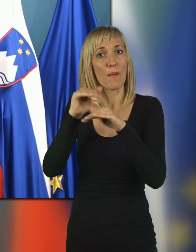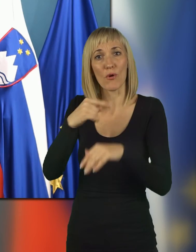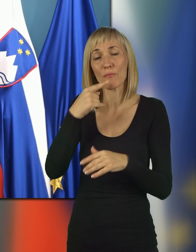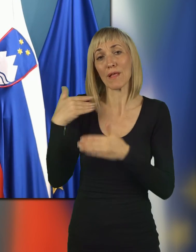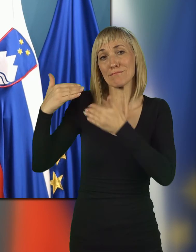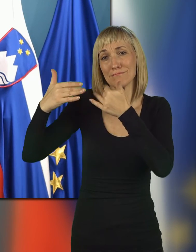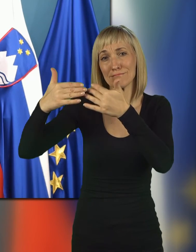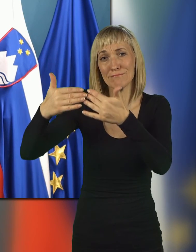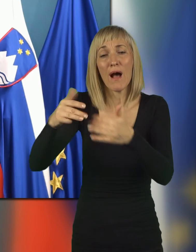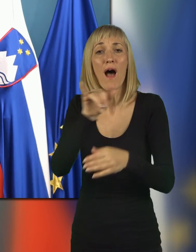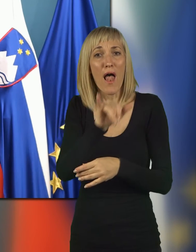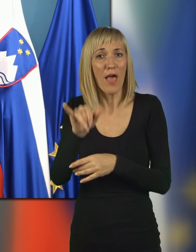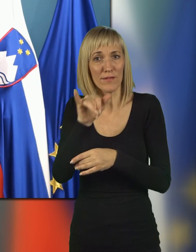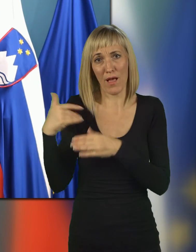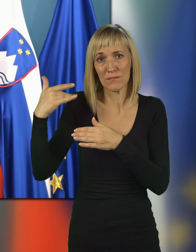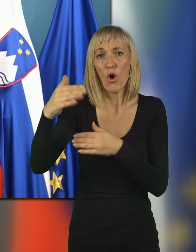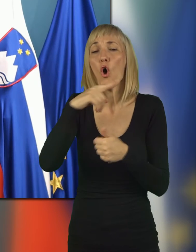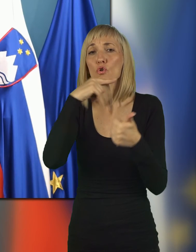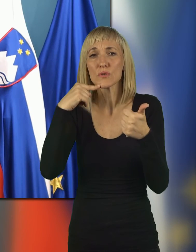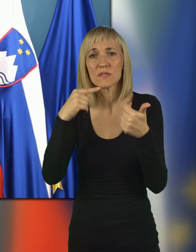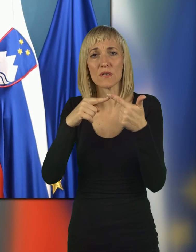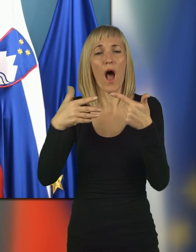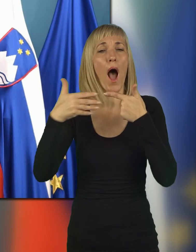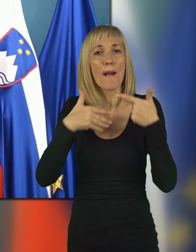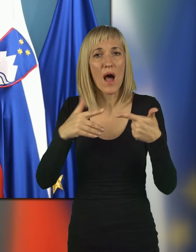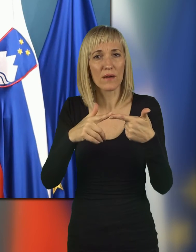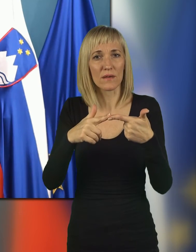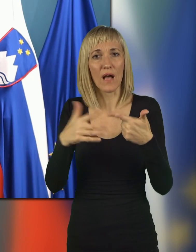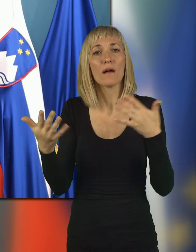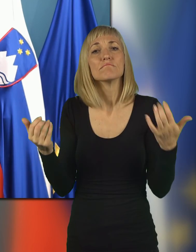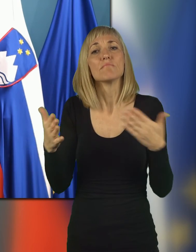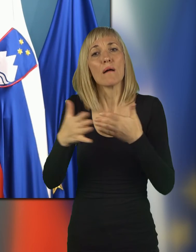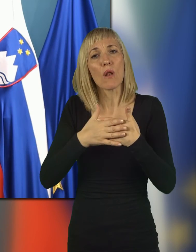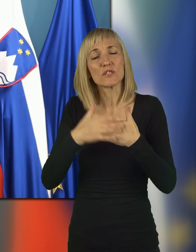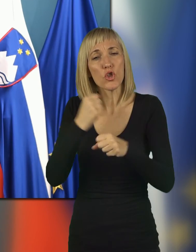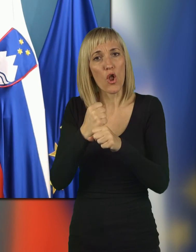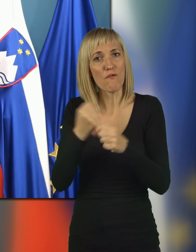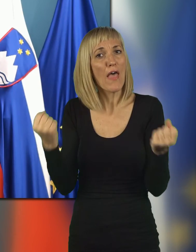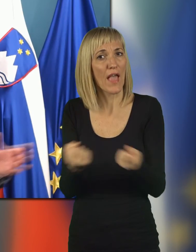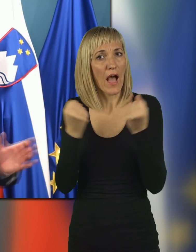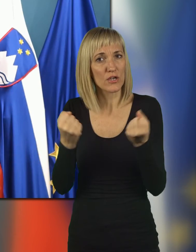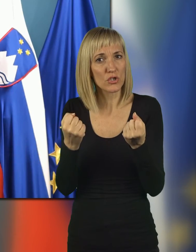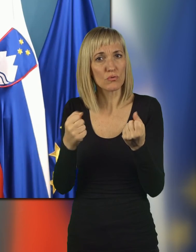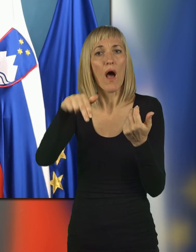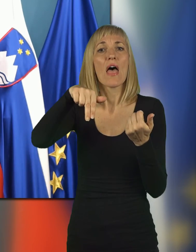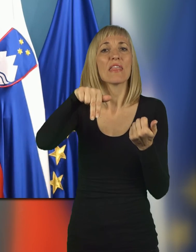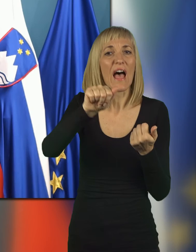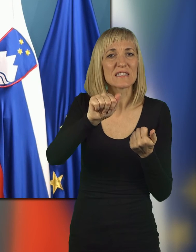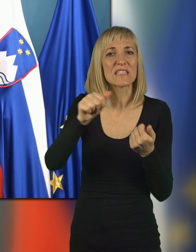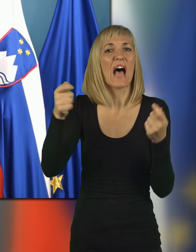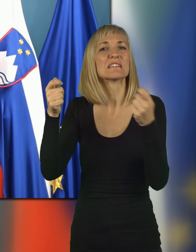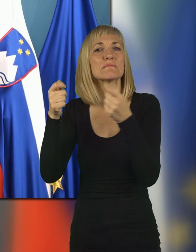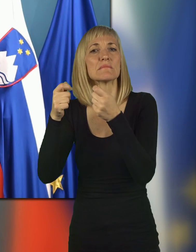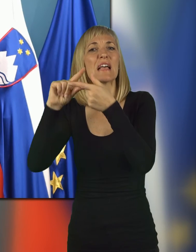da je vsa ta leta tako Rusija kot ZDA aktivno sodelovala s tem zavodom, tako NASA kot zvezno